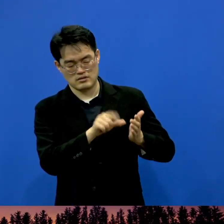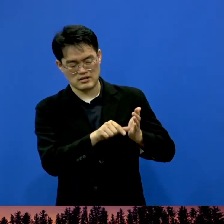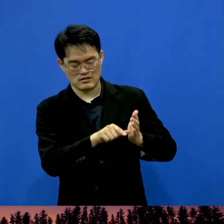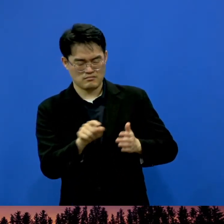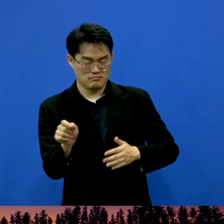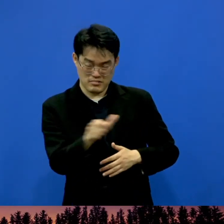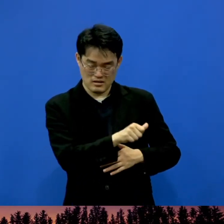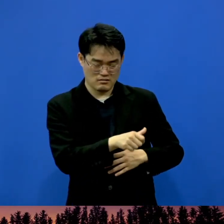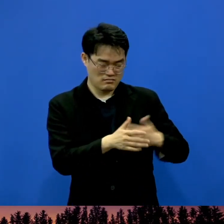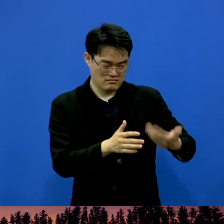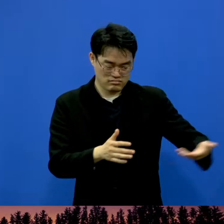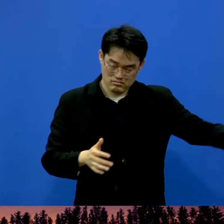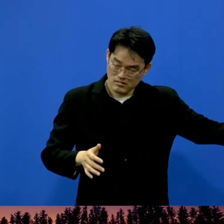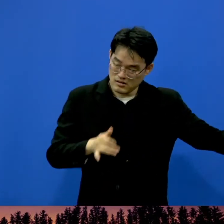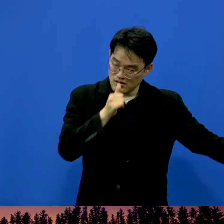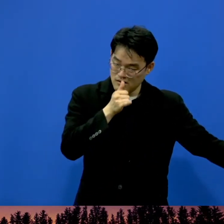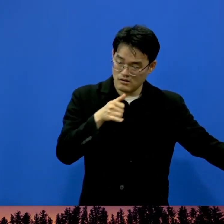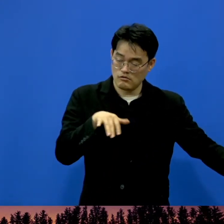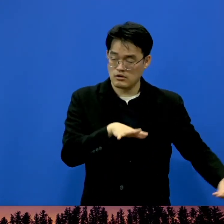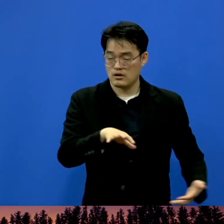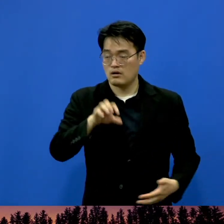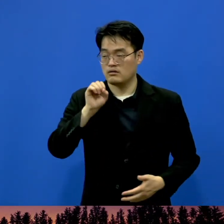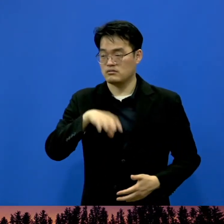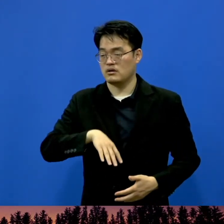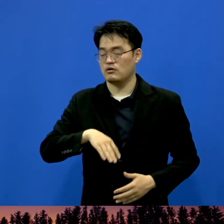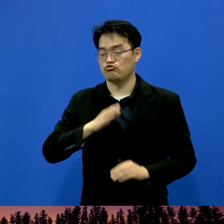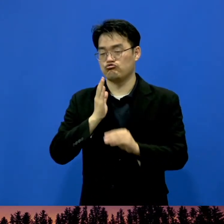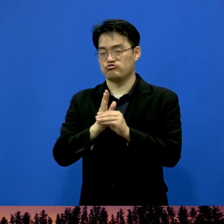우리가 그저 중립으로 있을 수 없는 시대라는 말이에요.